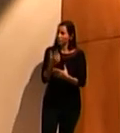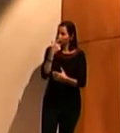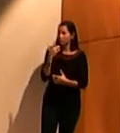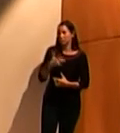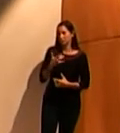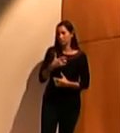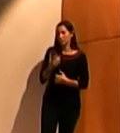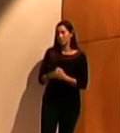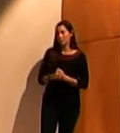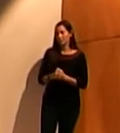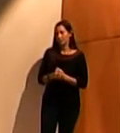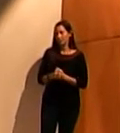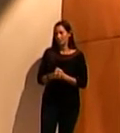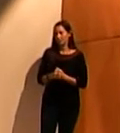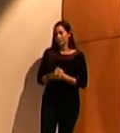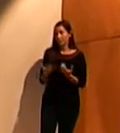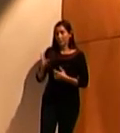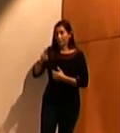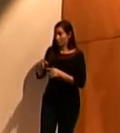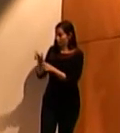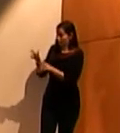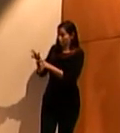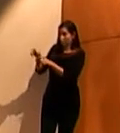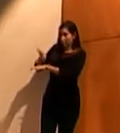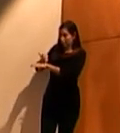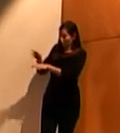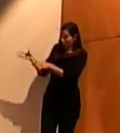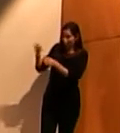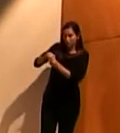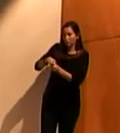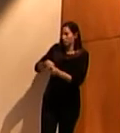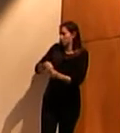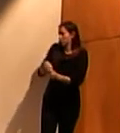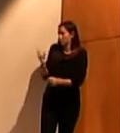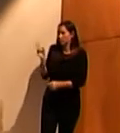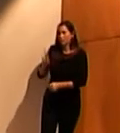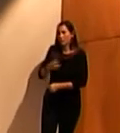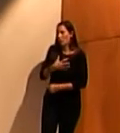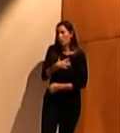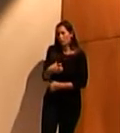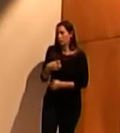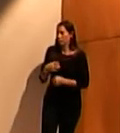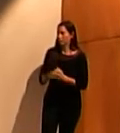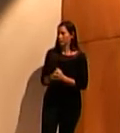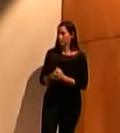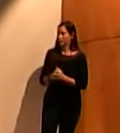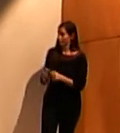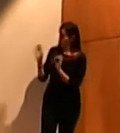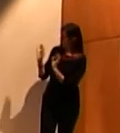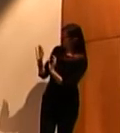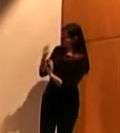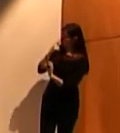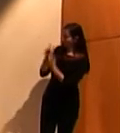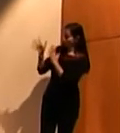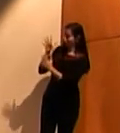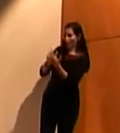notre équipe et les patients y participent. Ça a été une aventure, tu as raison de le dire